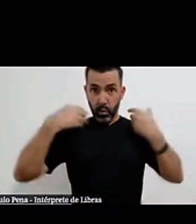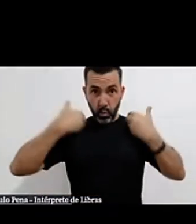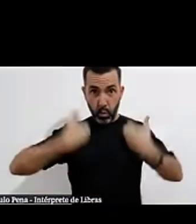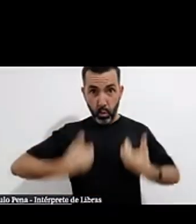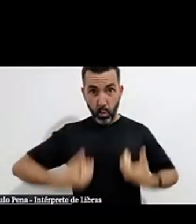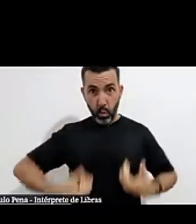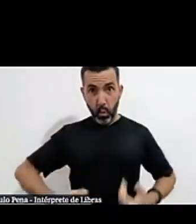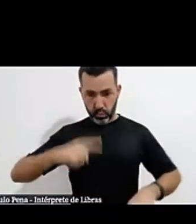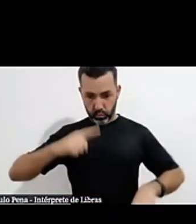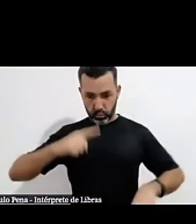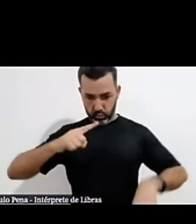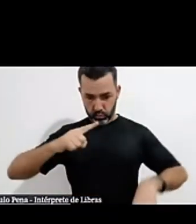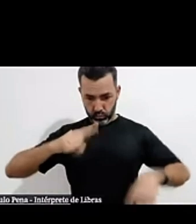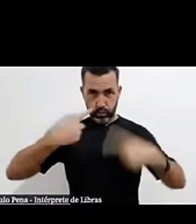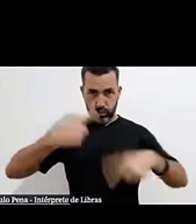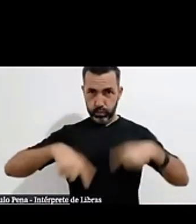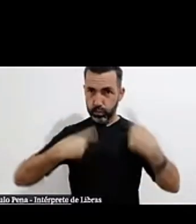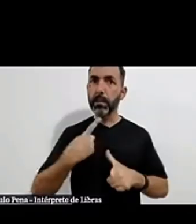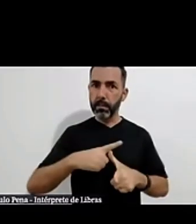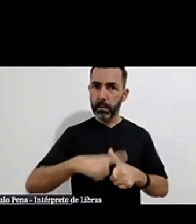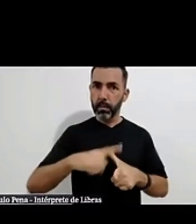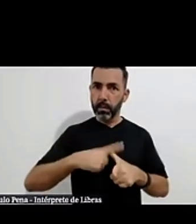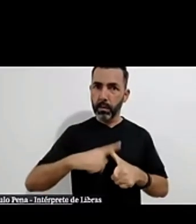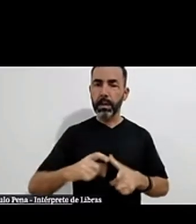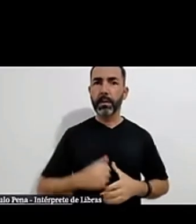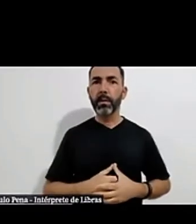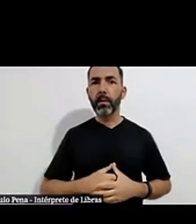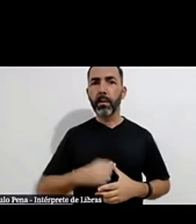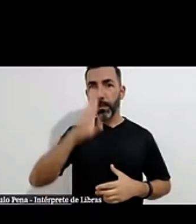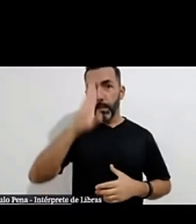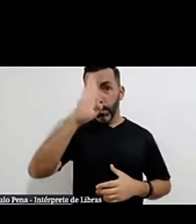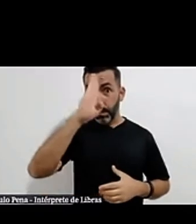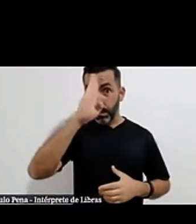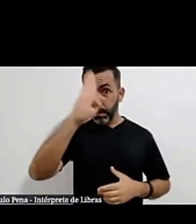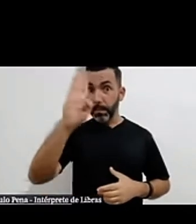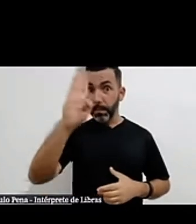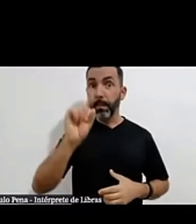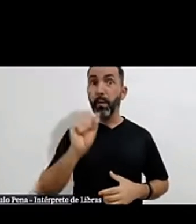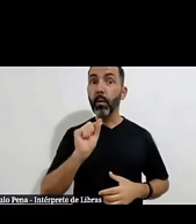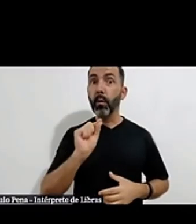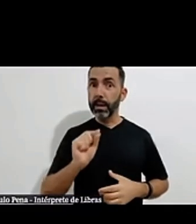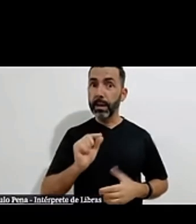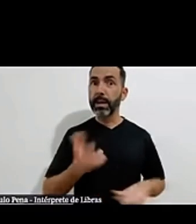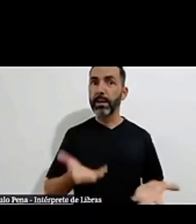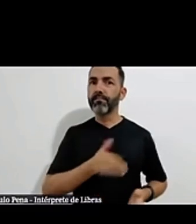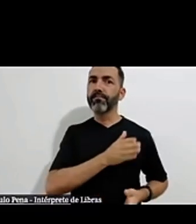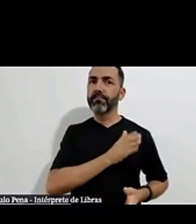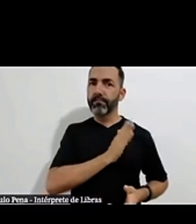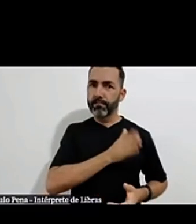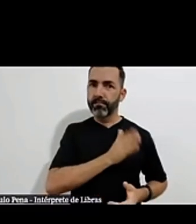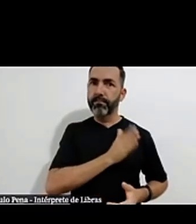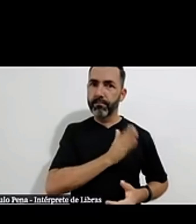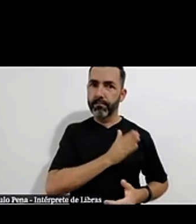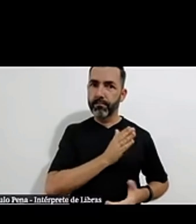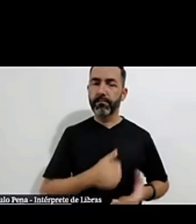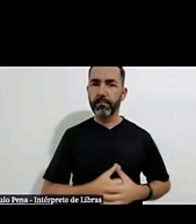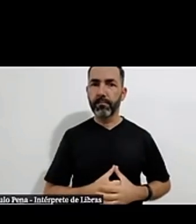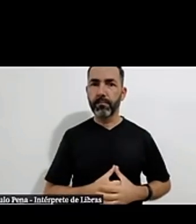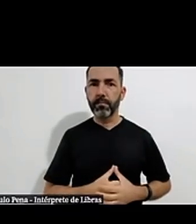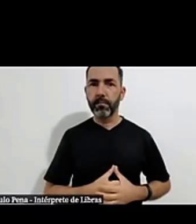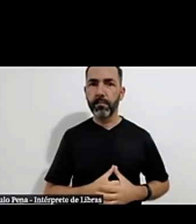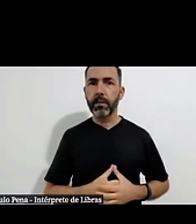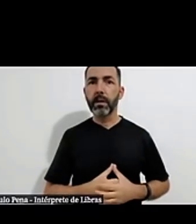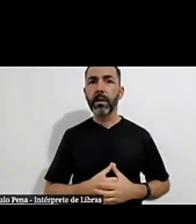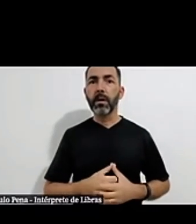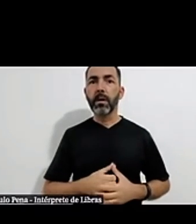e principalmente com o músculo do seu precioso coração, certo? Então, o